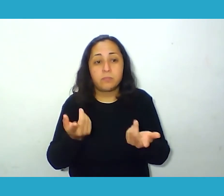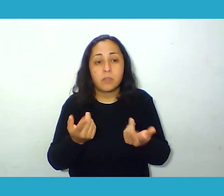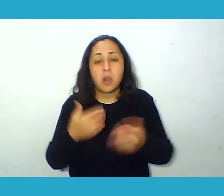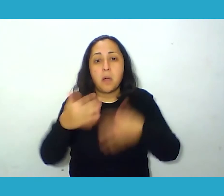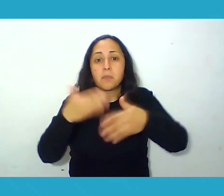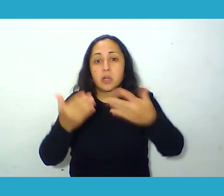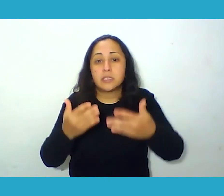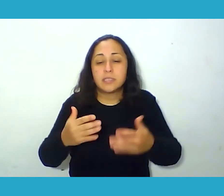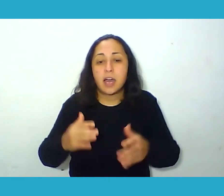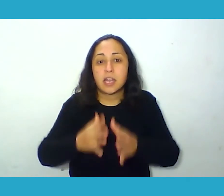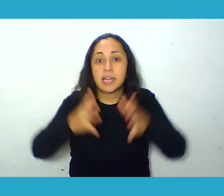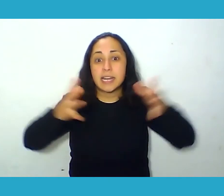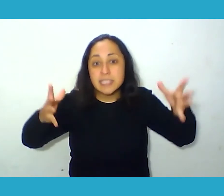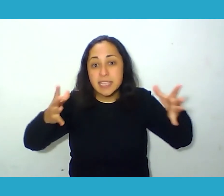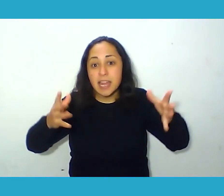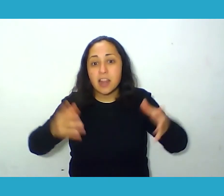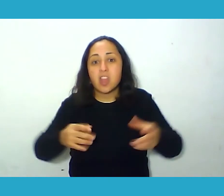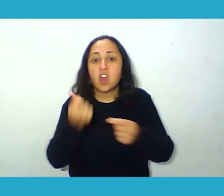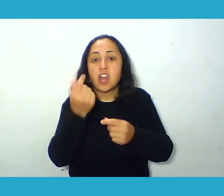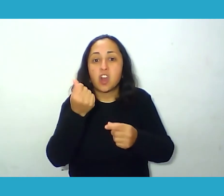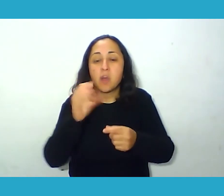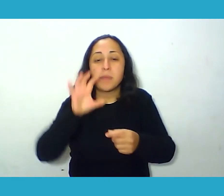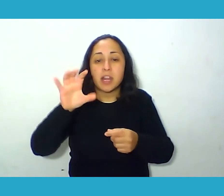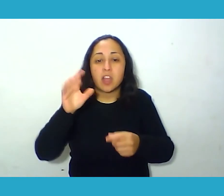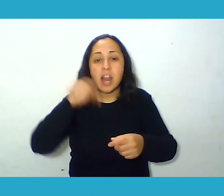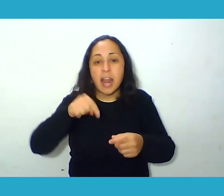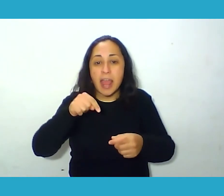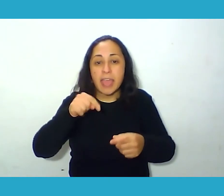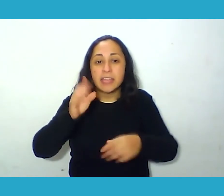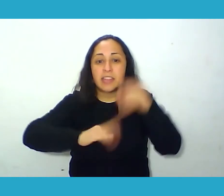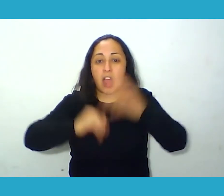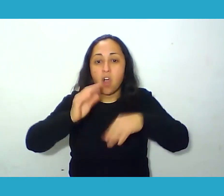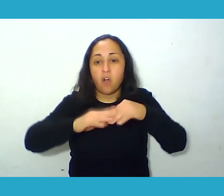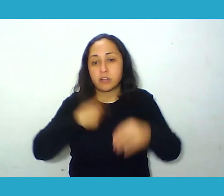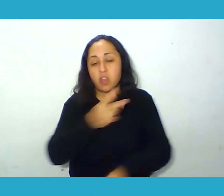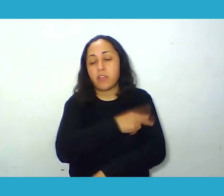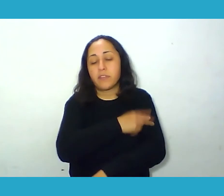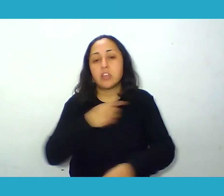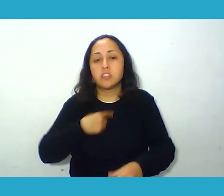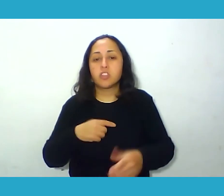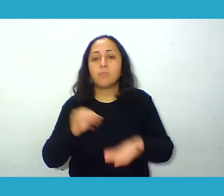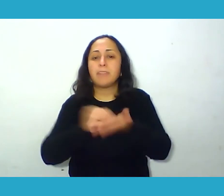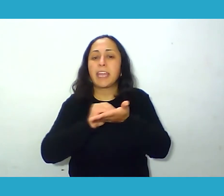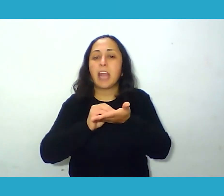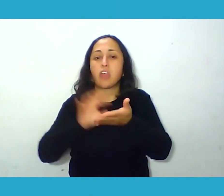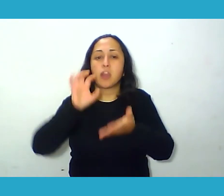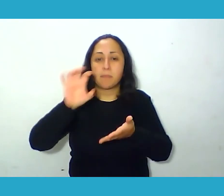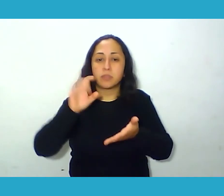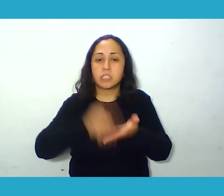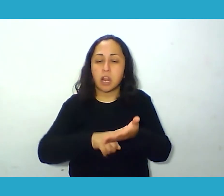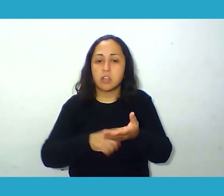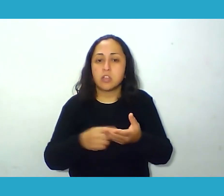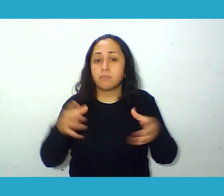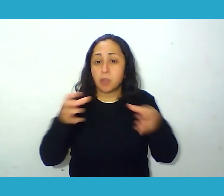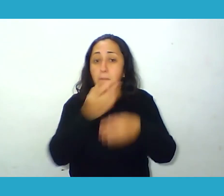Lograr progresar y crecer en las economías regionales por estas obras que hoy defiende. Como legisladora provincial y presidenta de la Comisión de Turismo, brega por